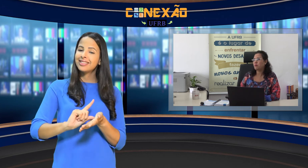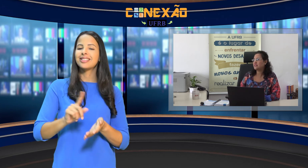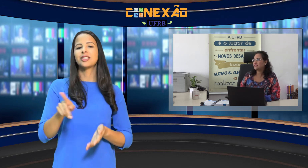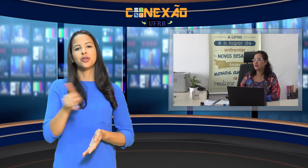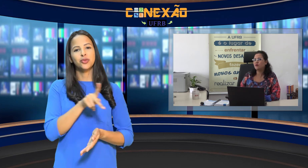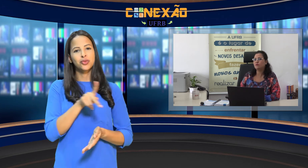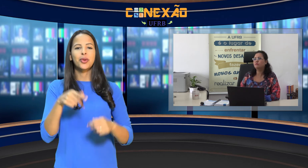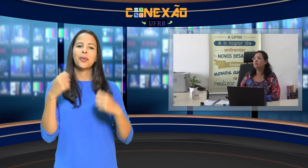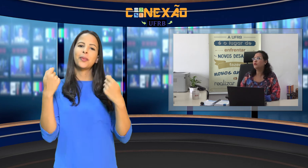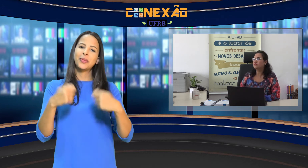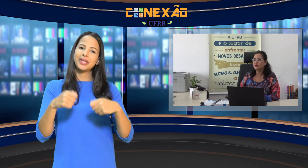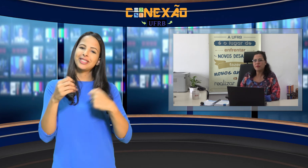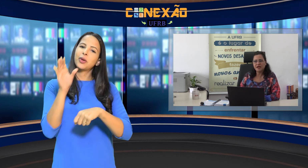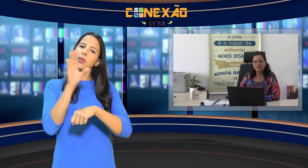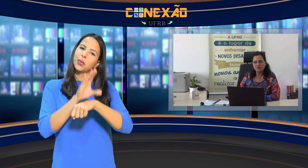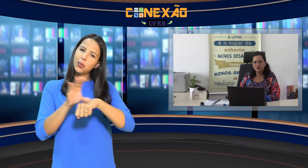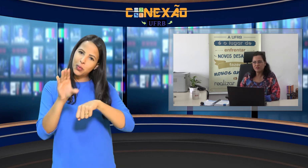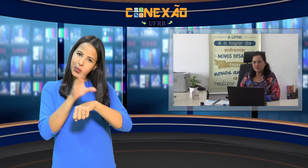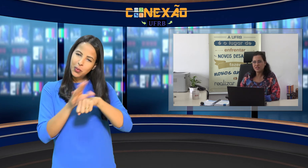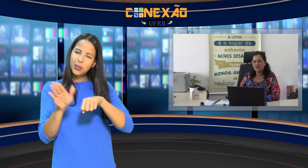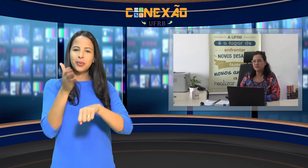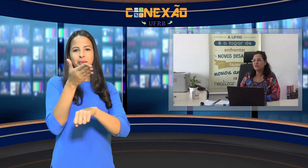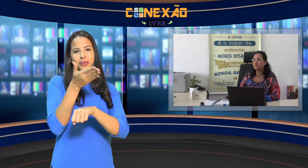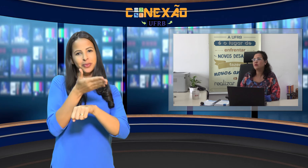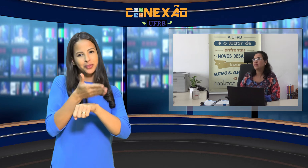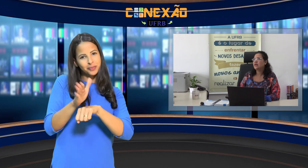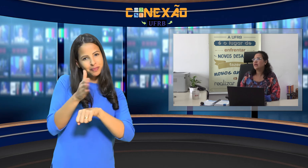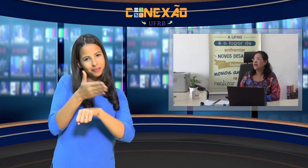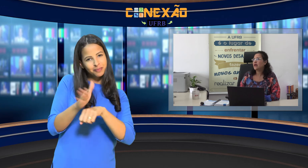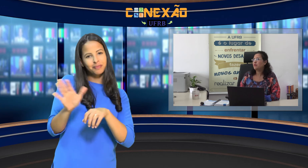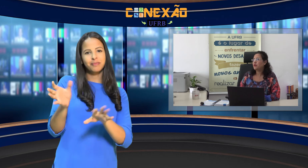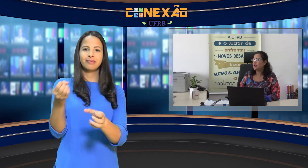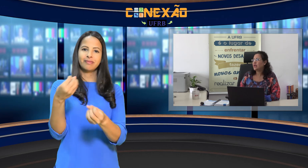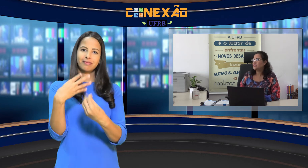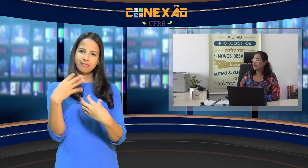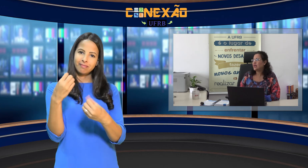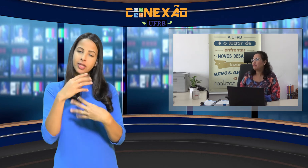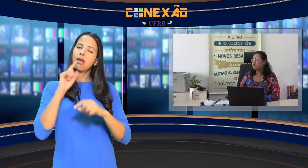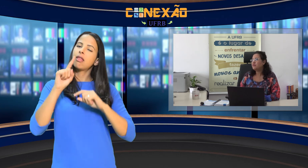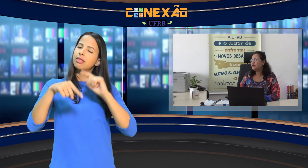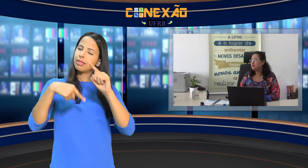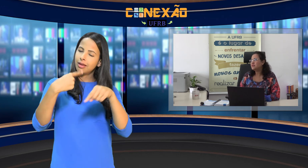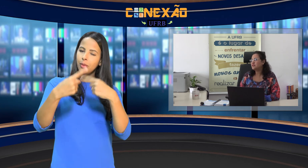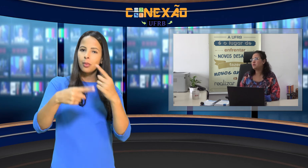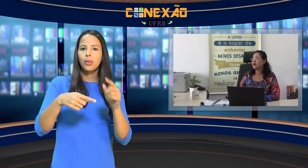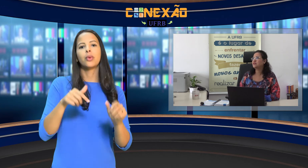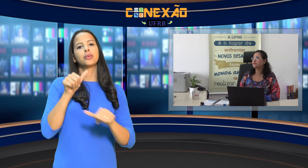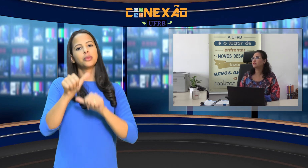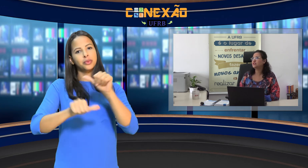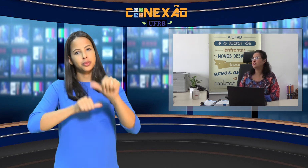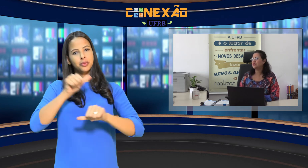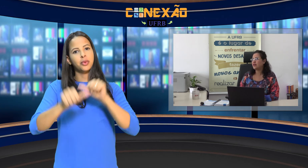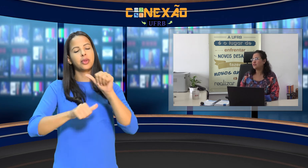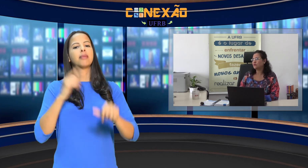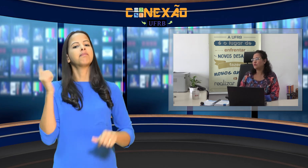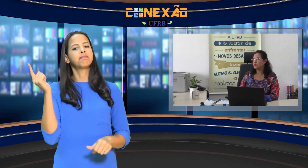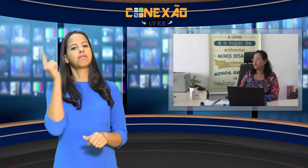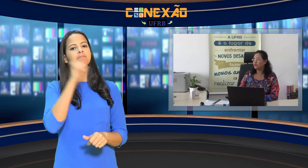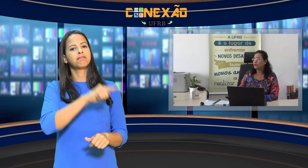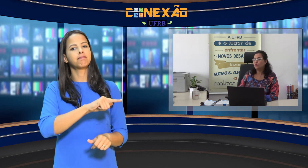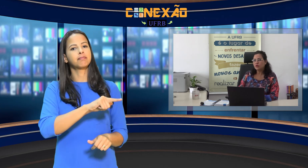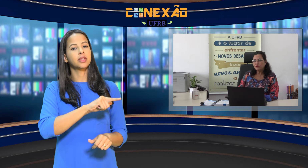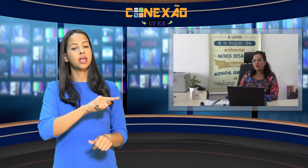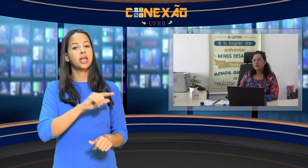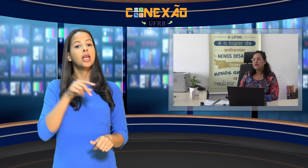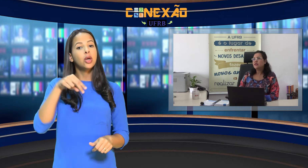uma formação, um bom debate na universidade. Então, a Prograde, ela reafirma esse espaço quando a gente traz